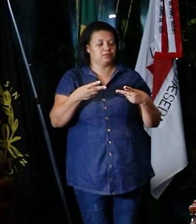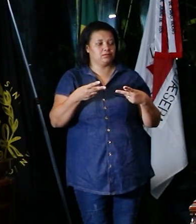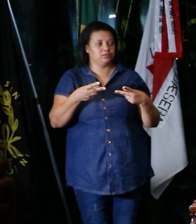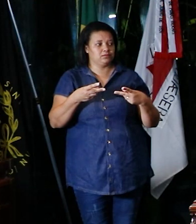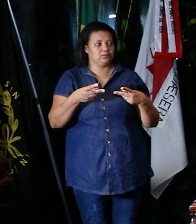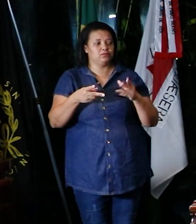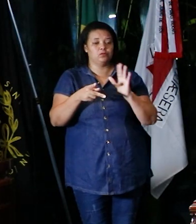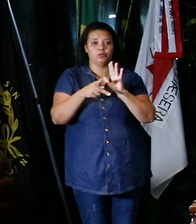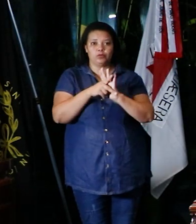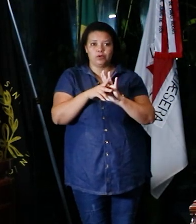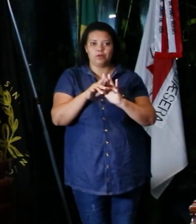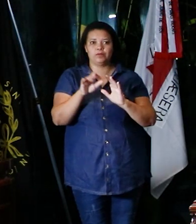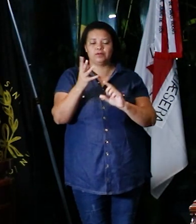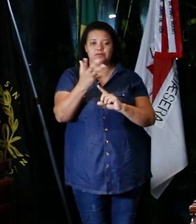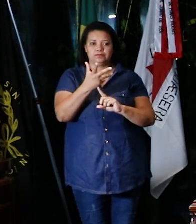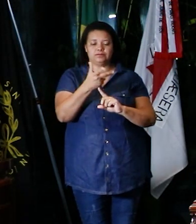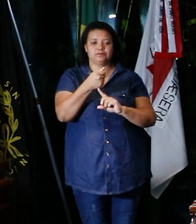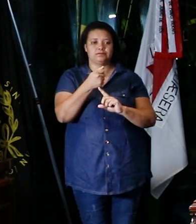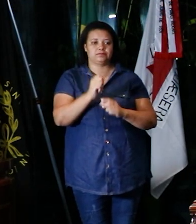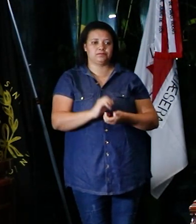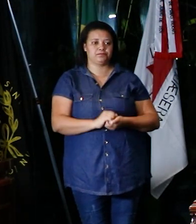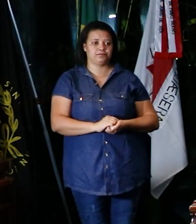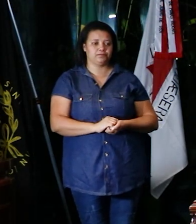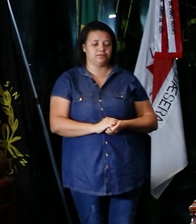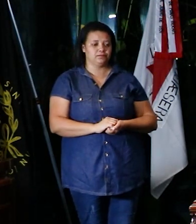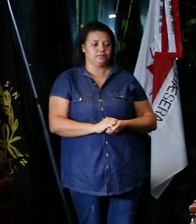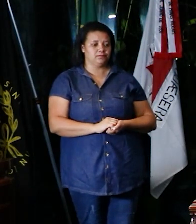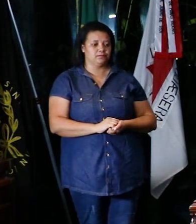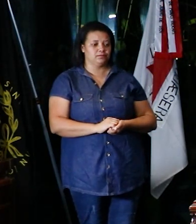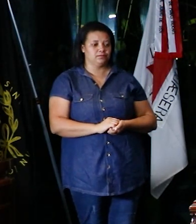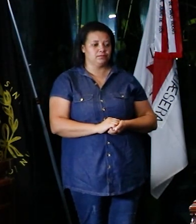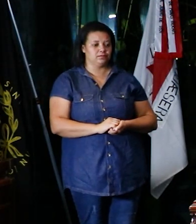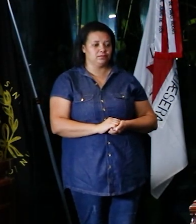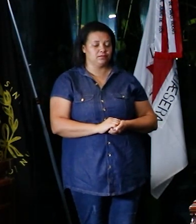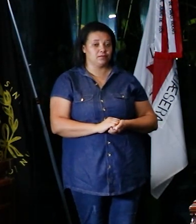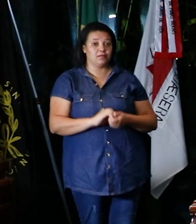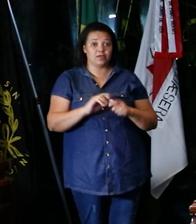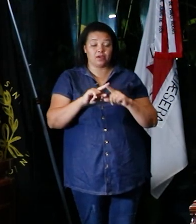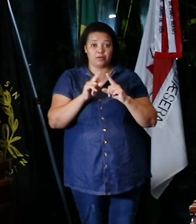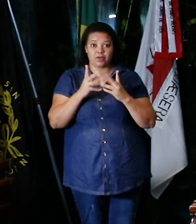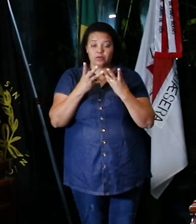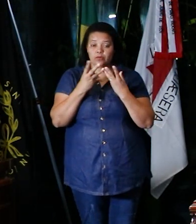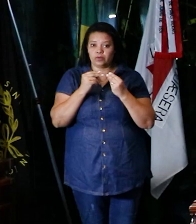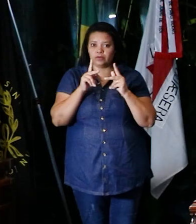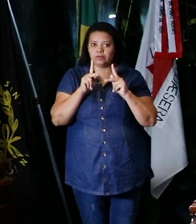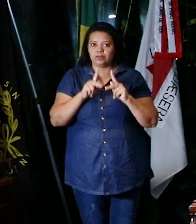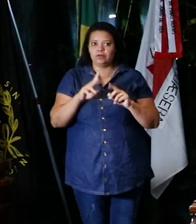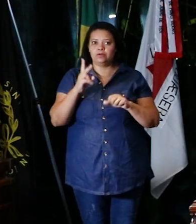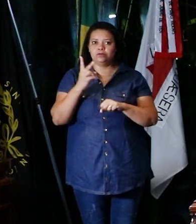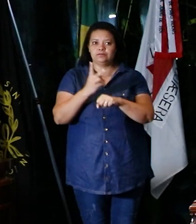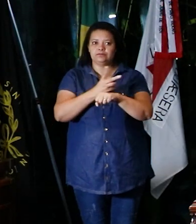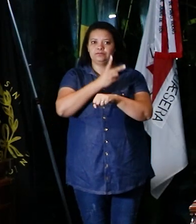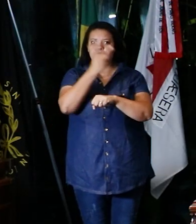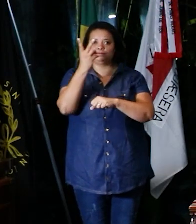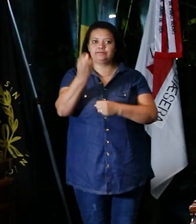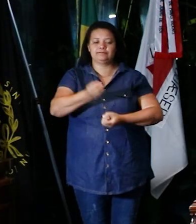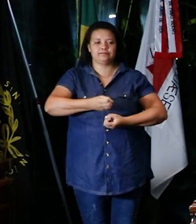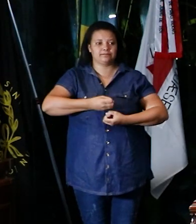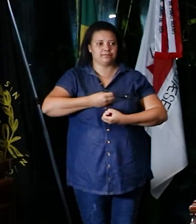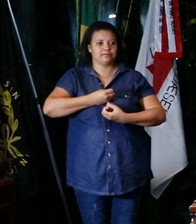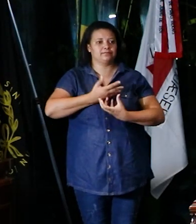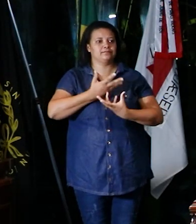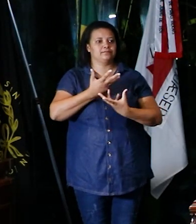parte da arte. Mas muita gente valorizou enormemente a poesia